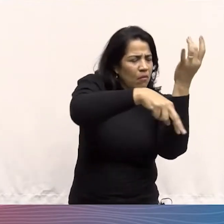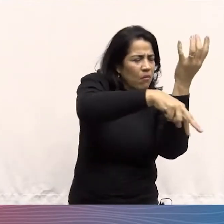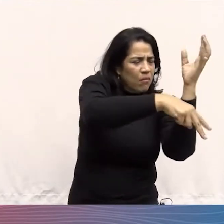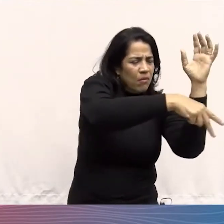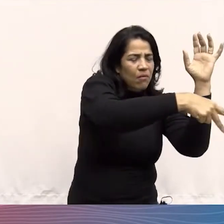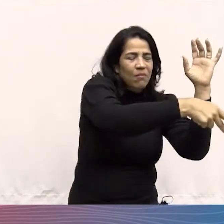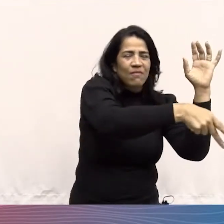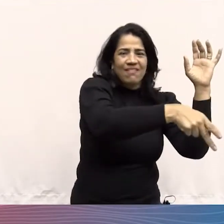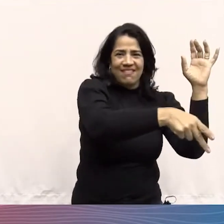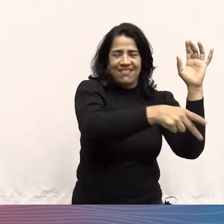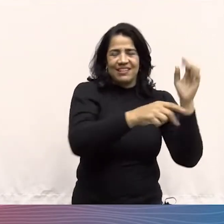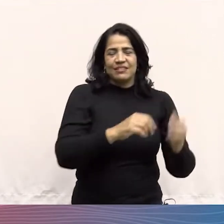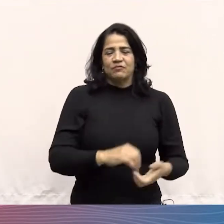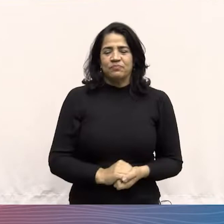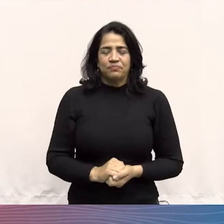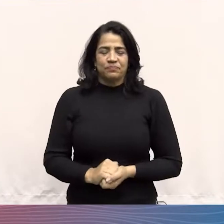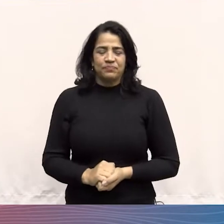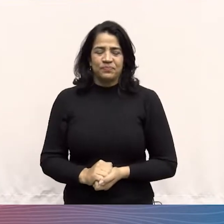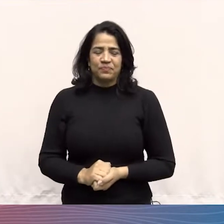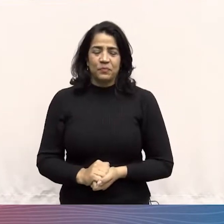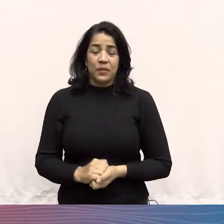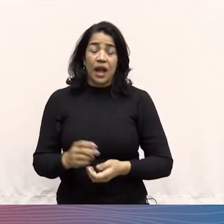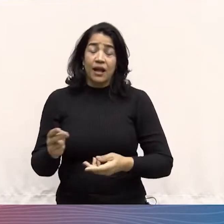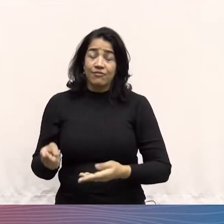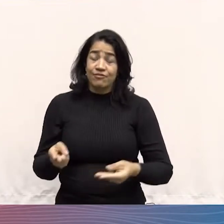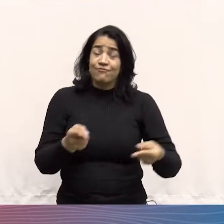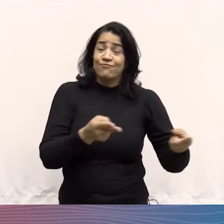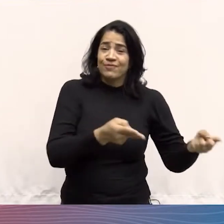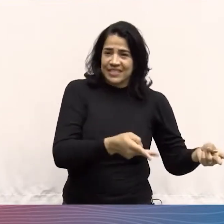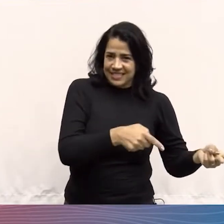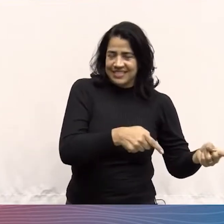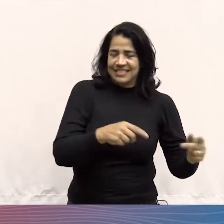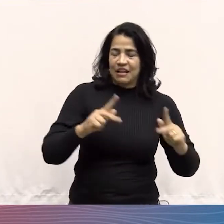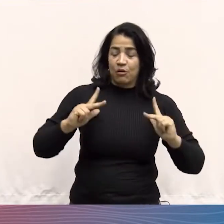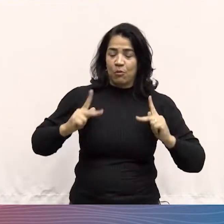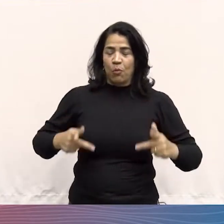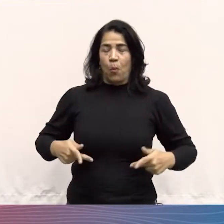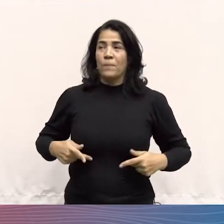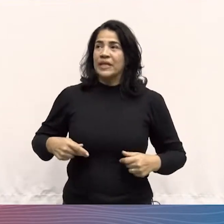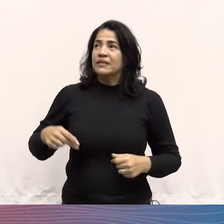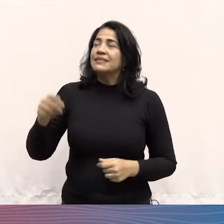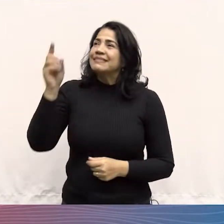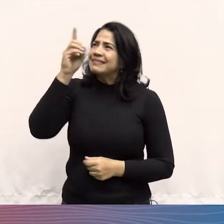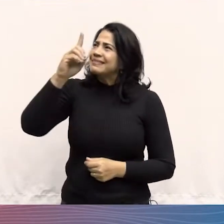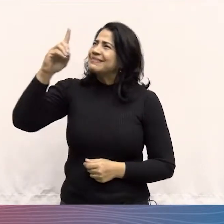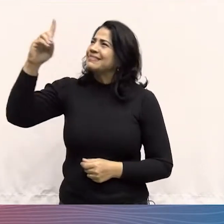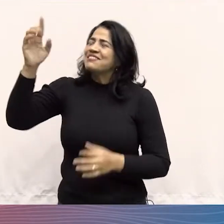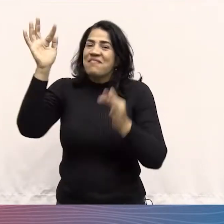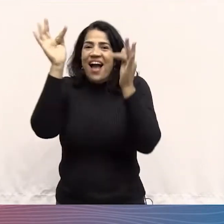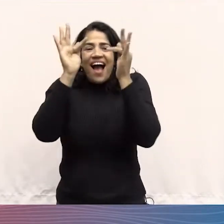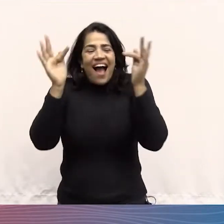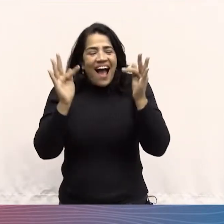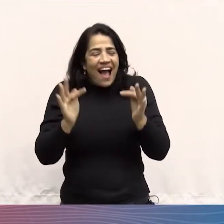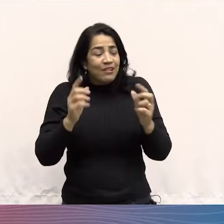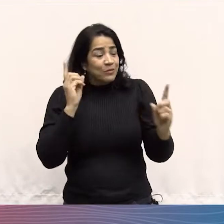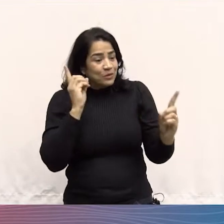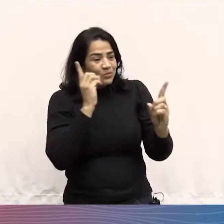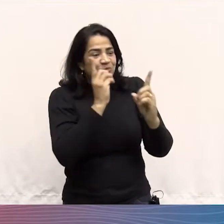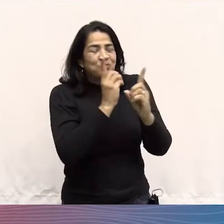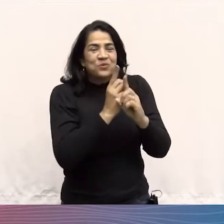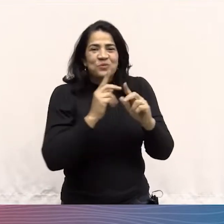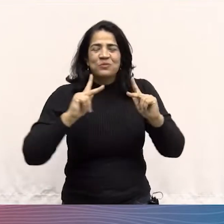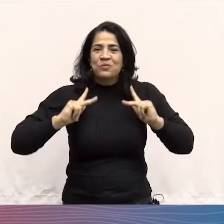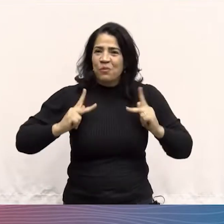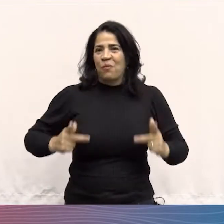homem, ficava feliz, porque o homem está aqui, eita! E aí, irmãos, Deus não somente ficava